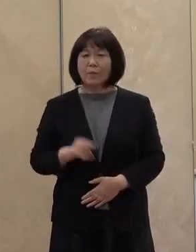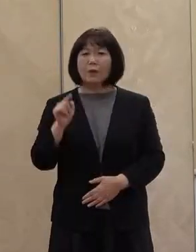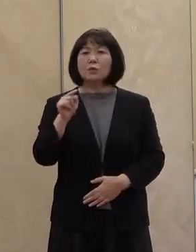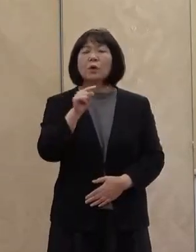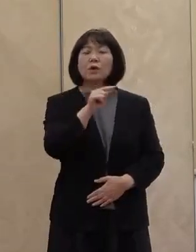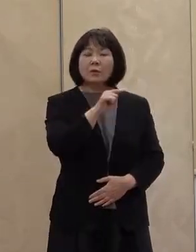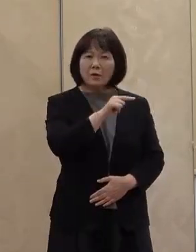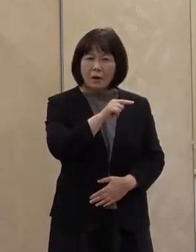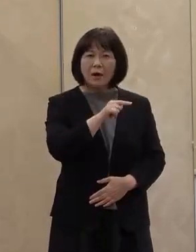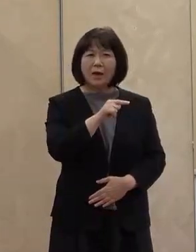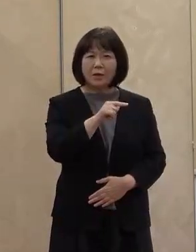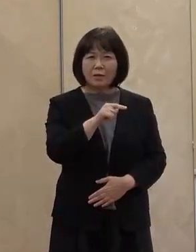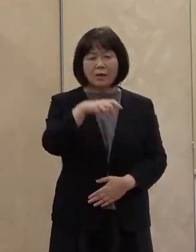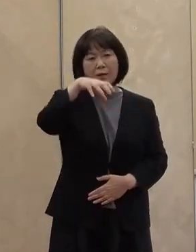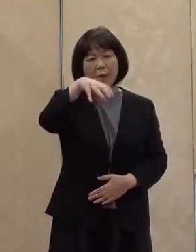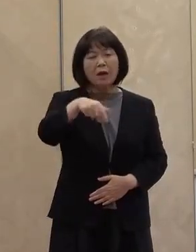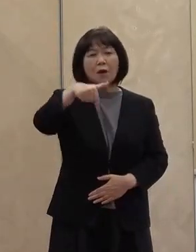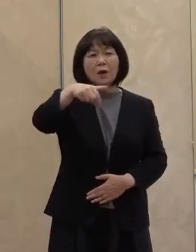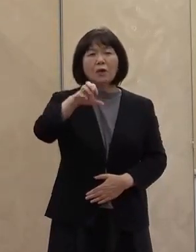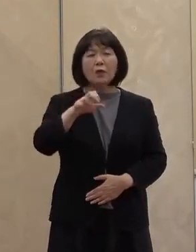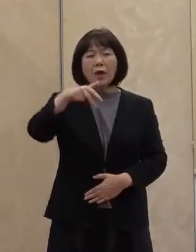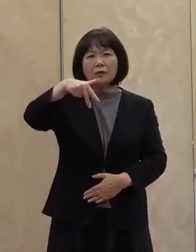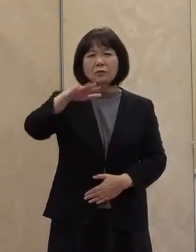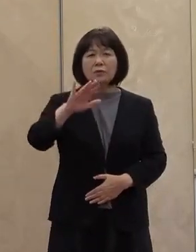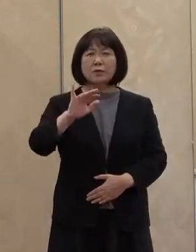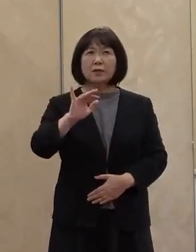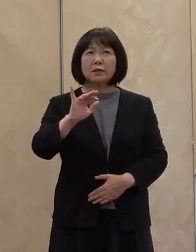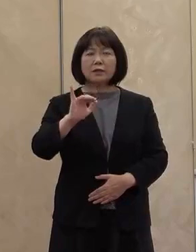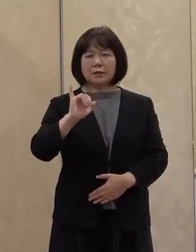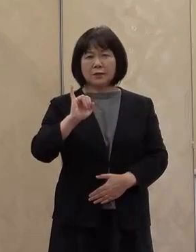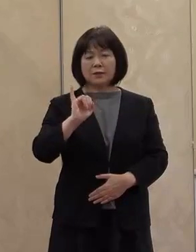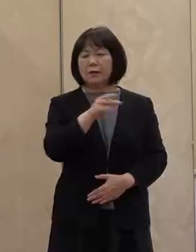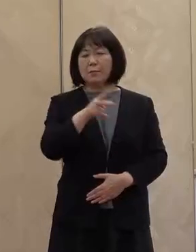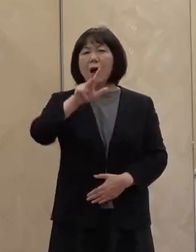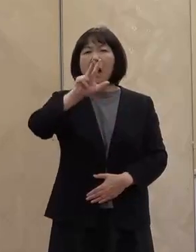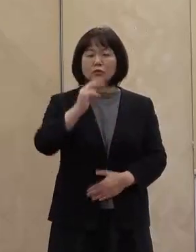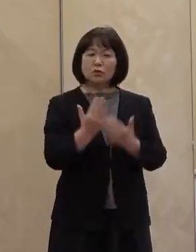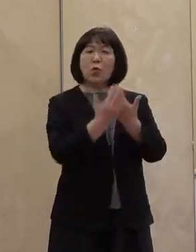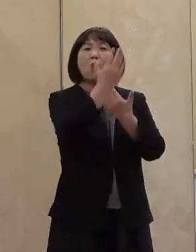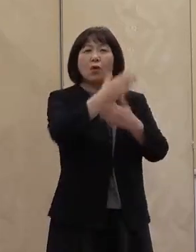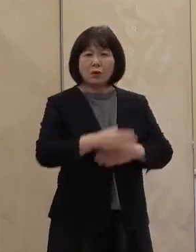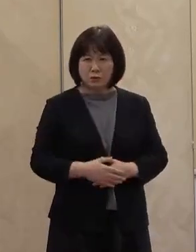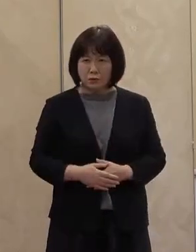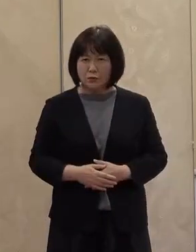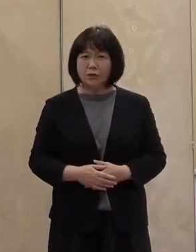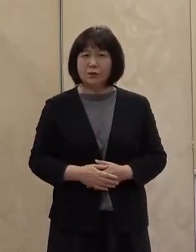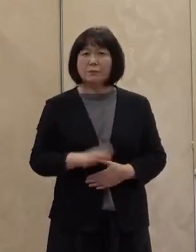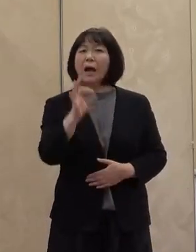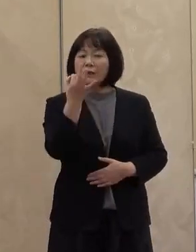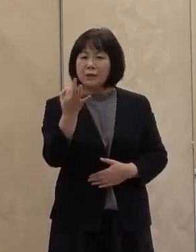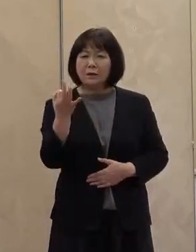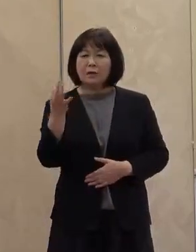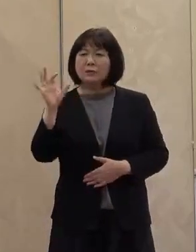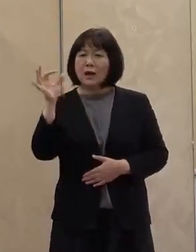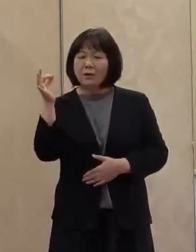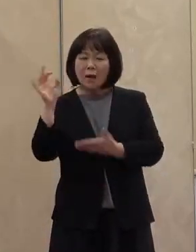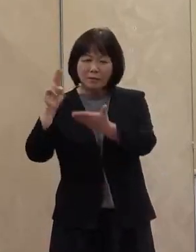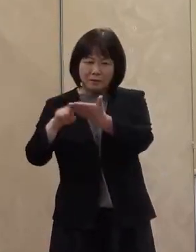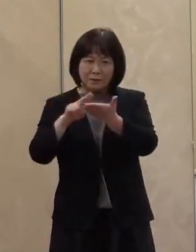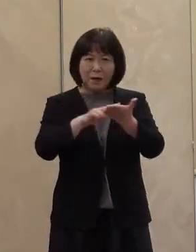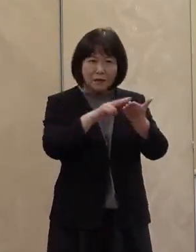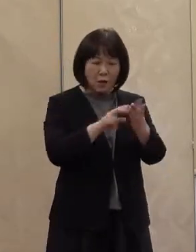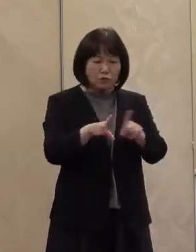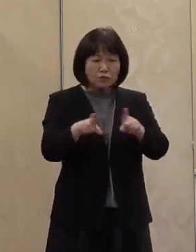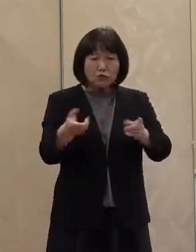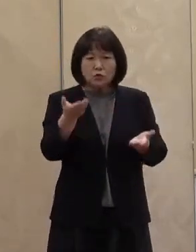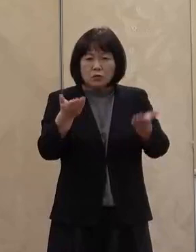のフェスティバルホールでやりますが、3500円、3000円、まあ、ボックス席は5000円ということで、通常より